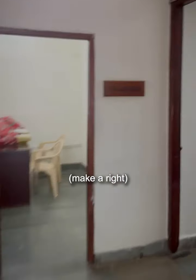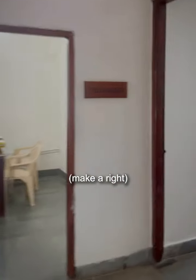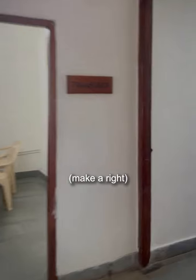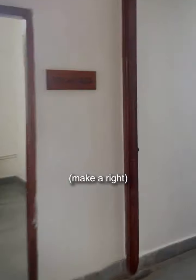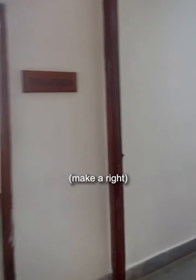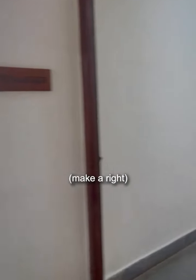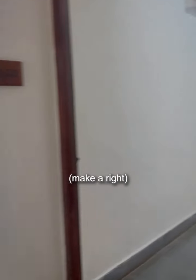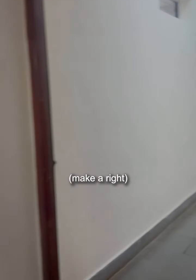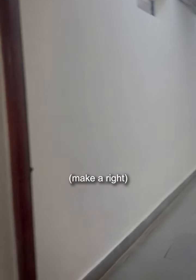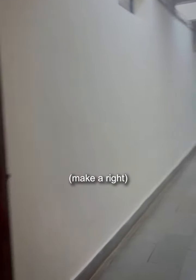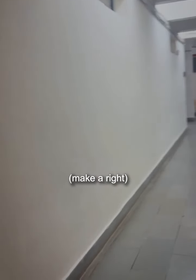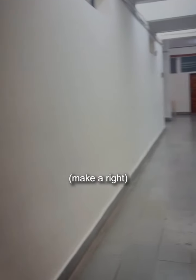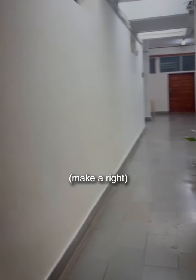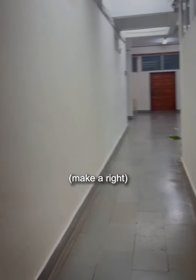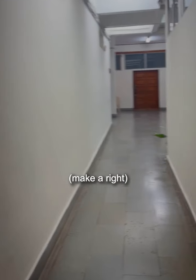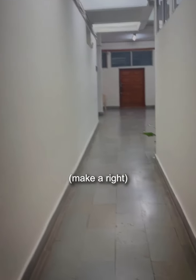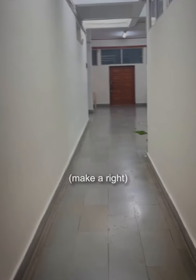दाएं मुड़े